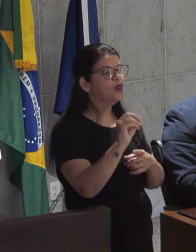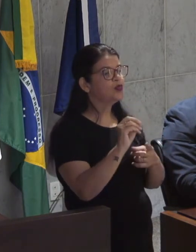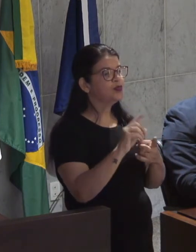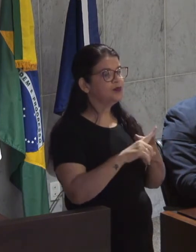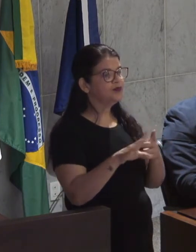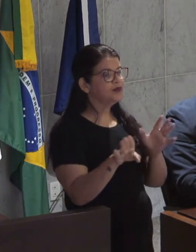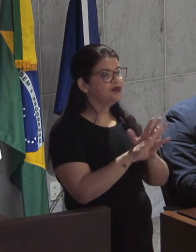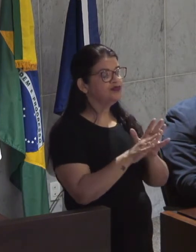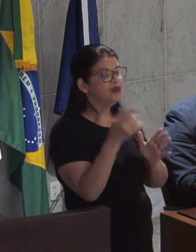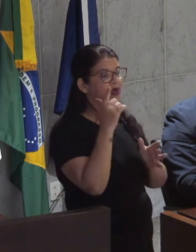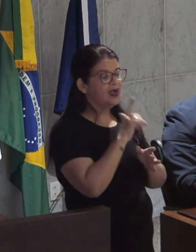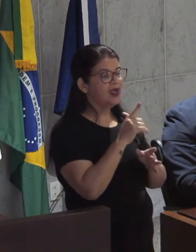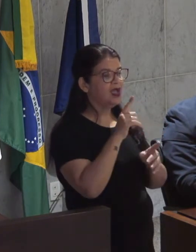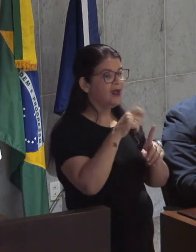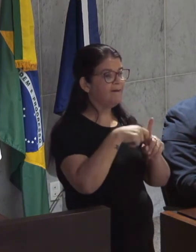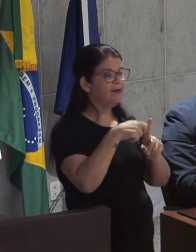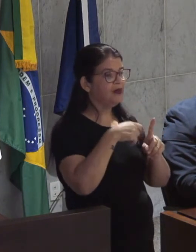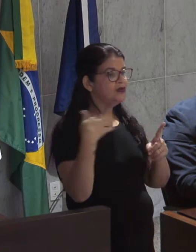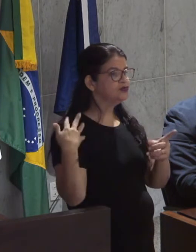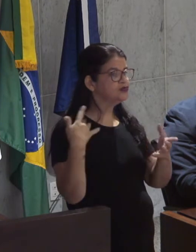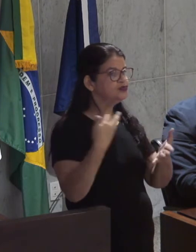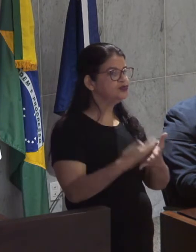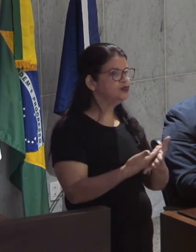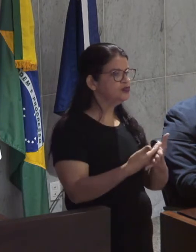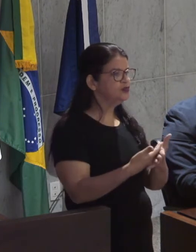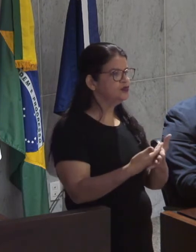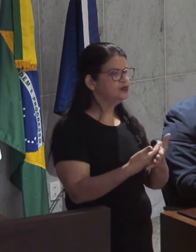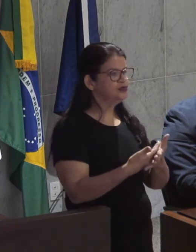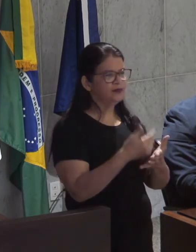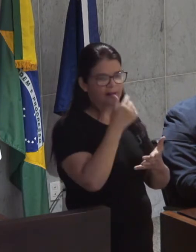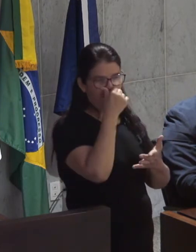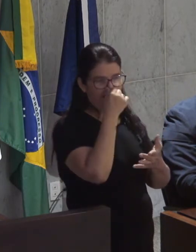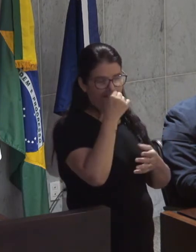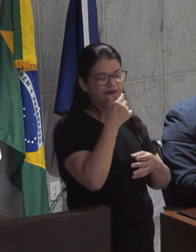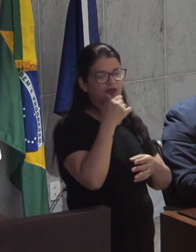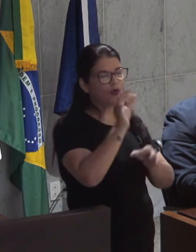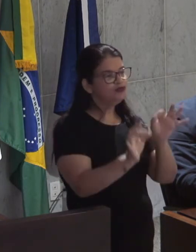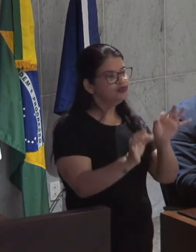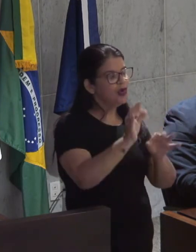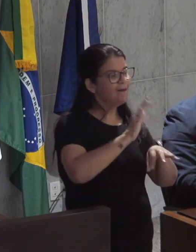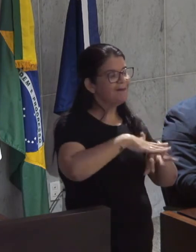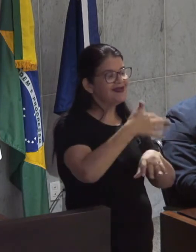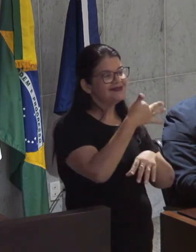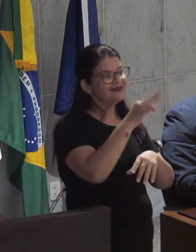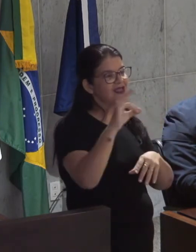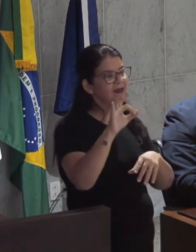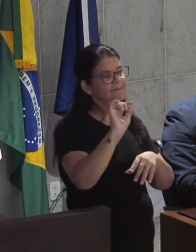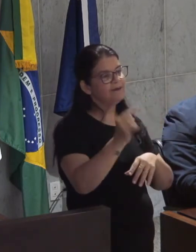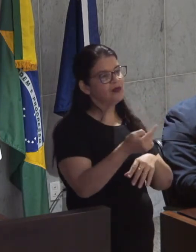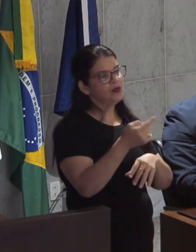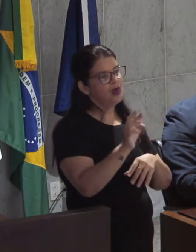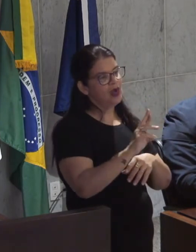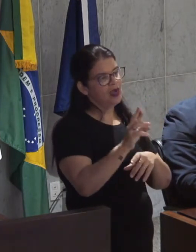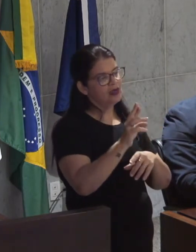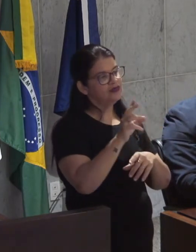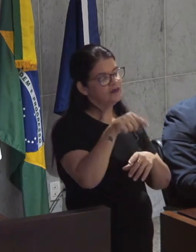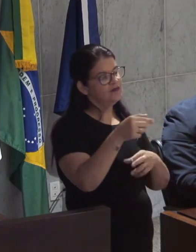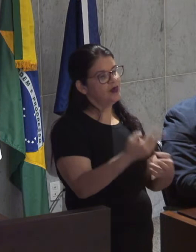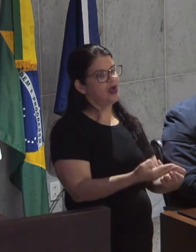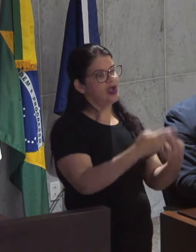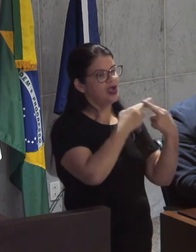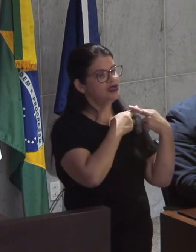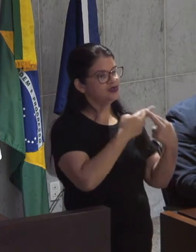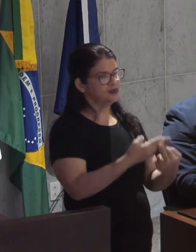chegou a ganhar nos últimos meses, na condição de juiz, mais de R$100 mil. E foi